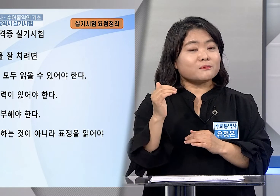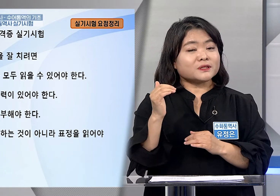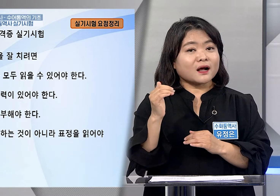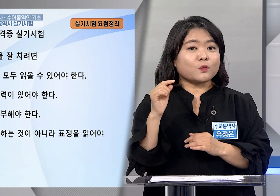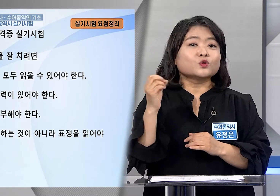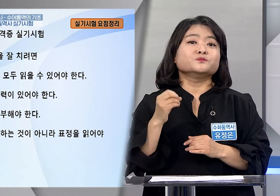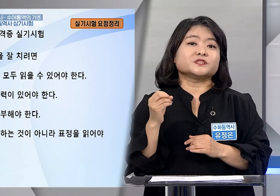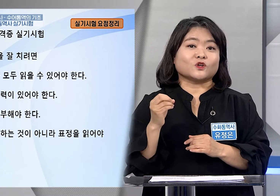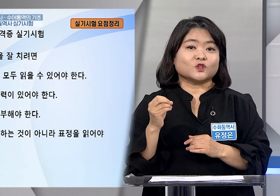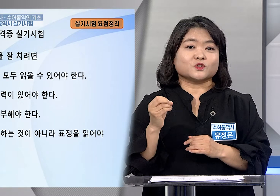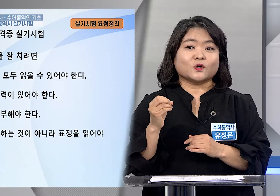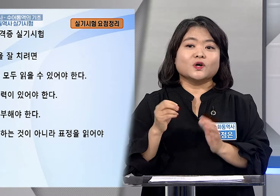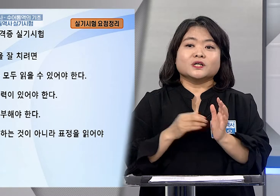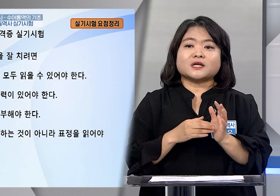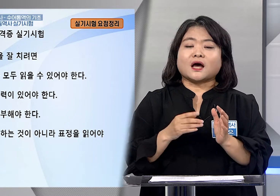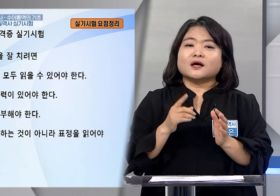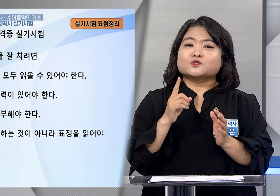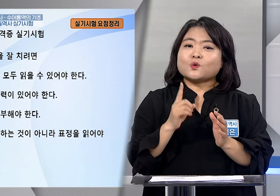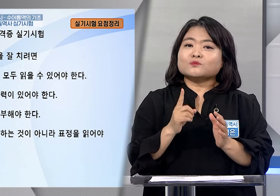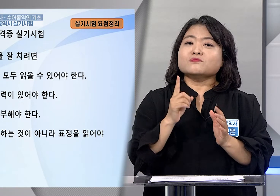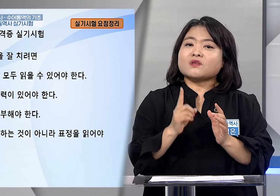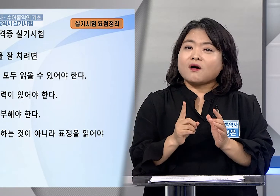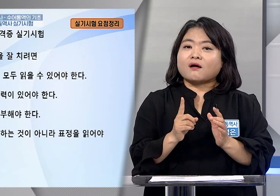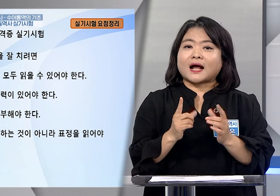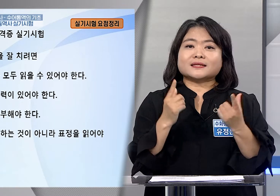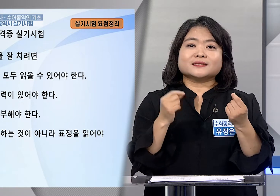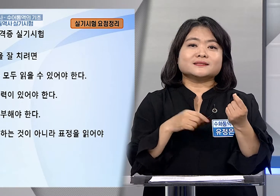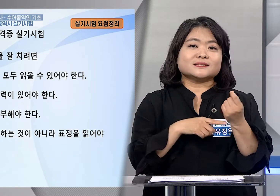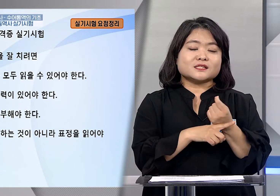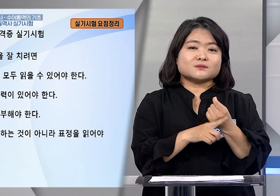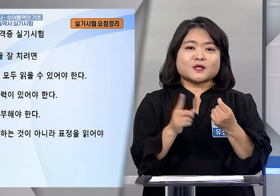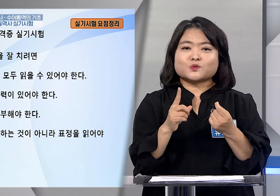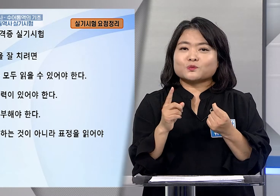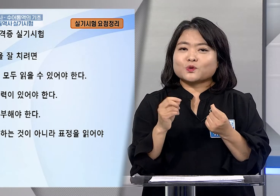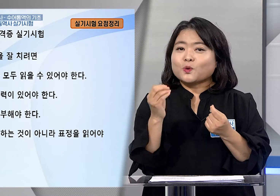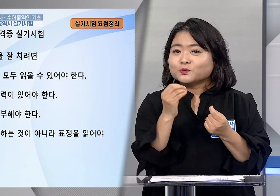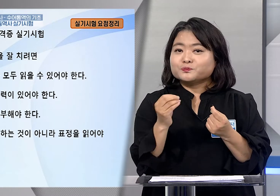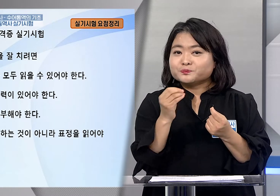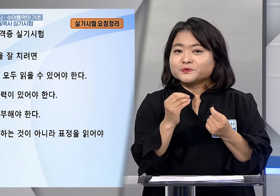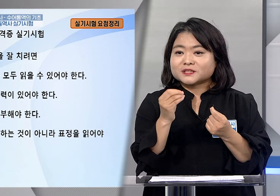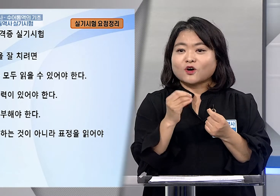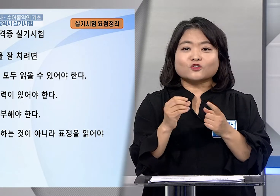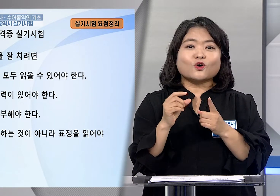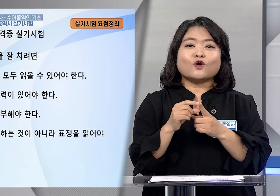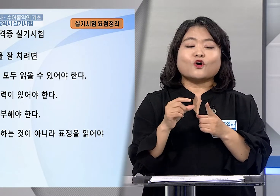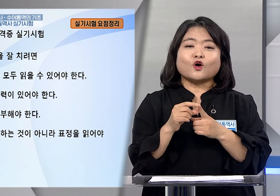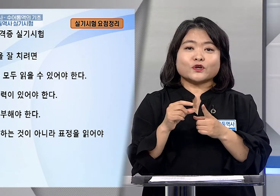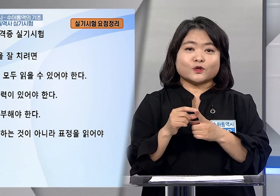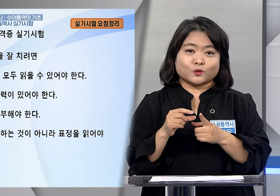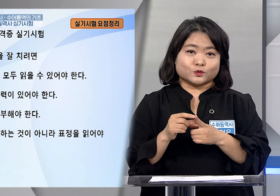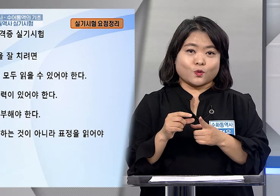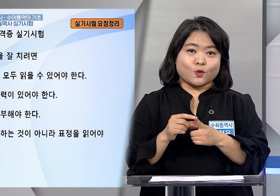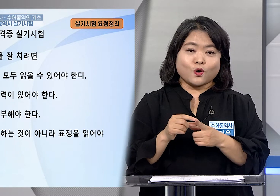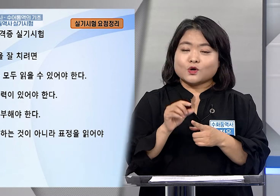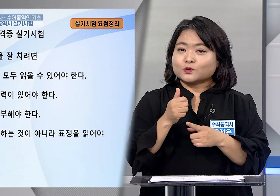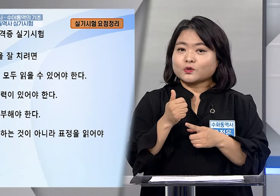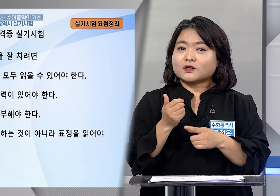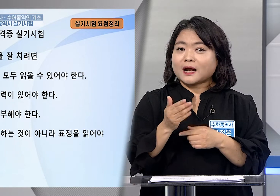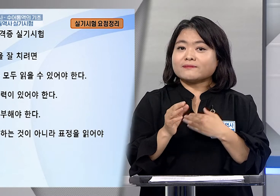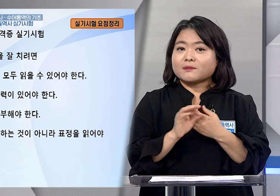합니다가 고급진 언어죠. 자, 조금 더 같은 뜻이지만 조금 더 고급진 언어 어휘력으로 통역을